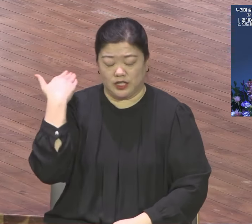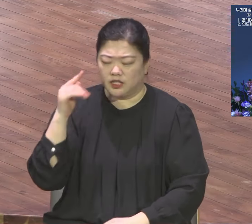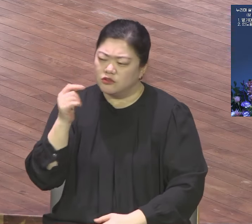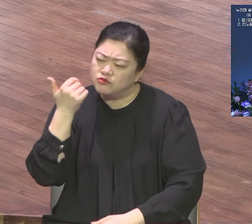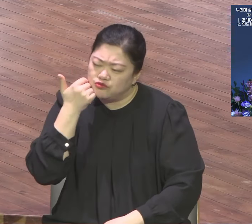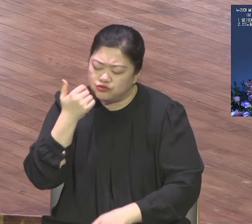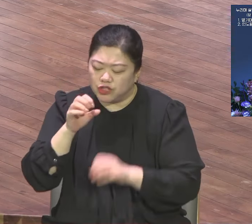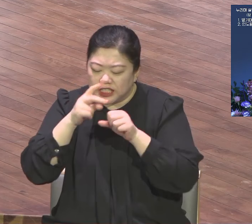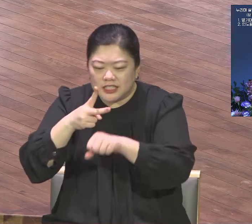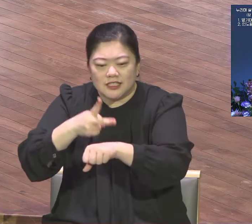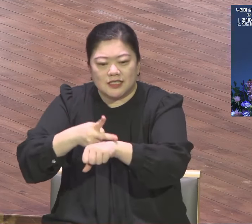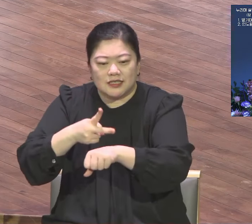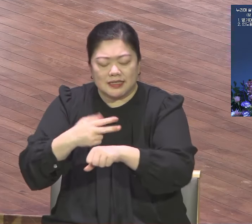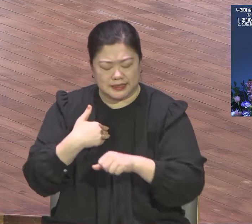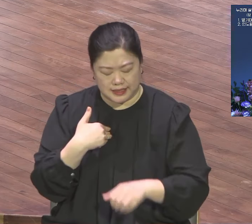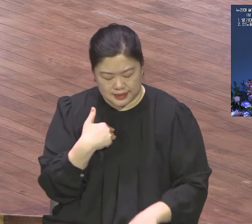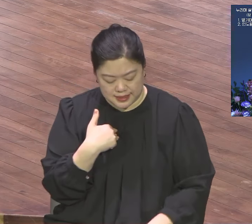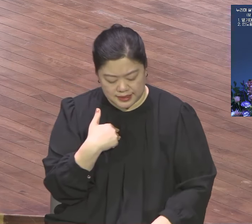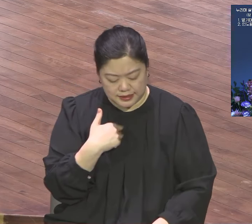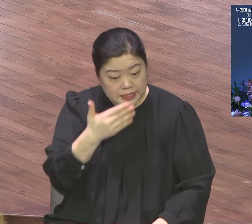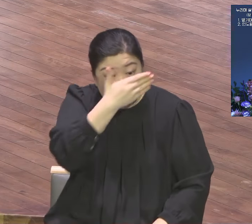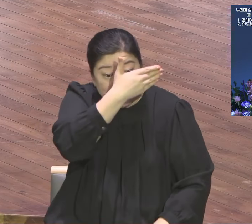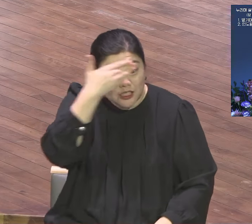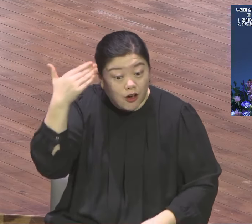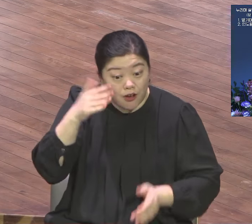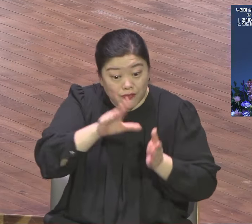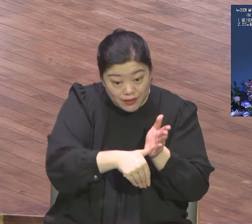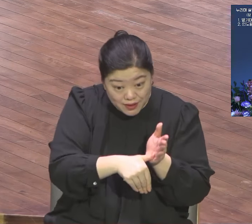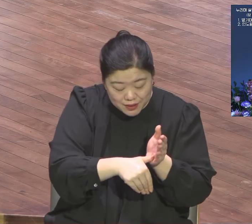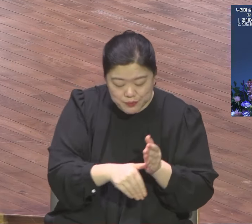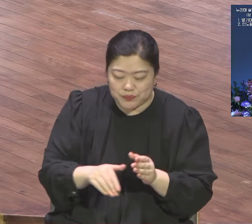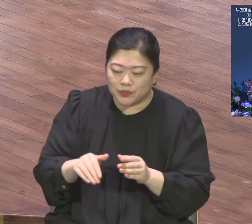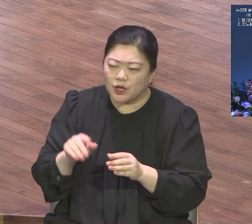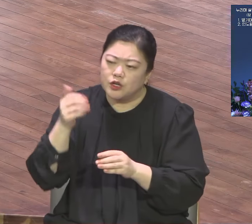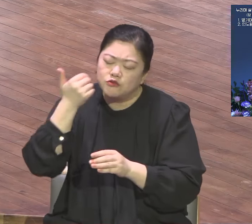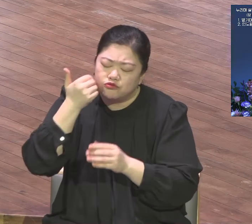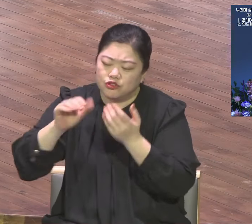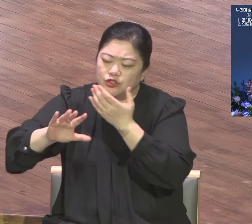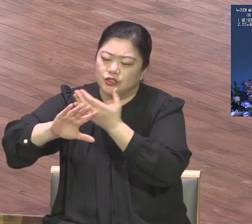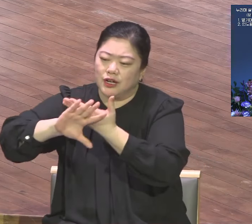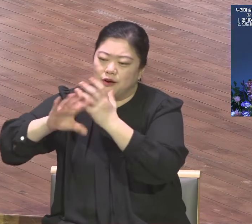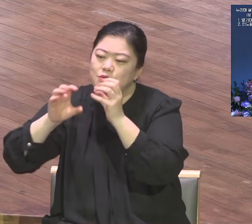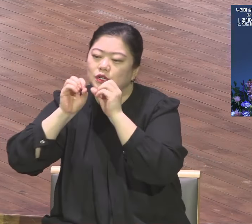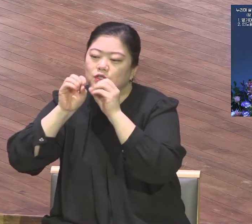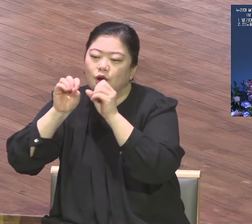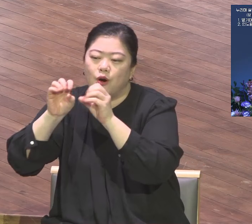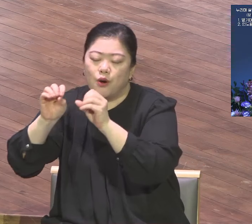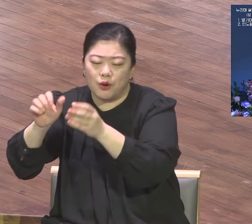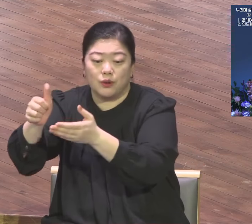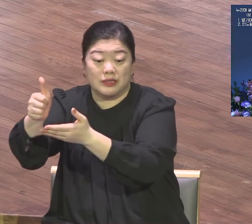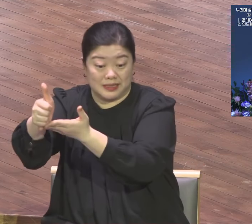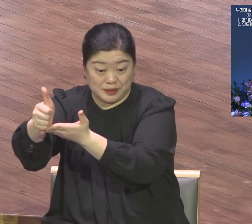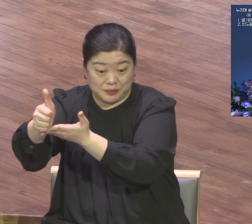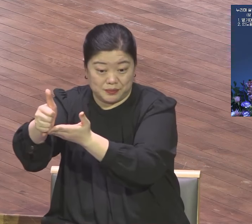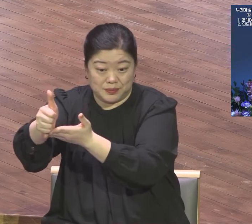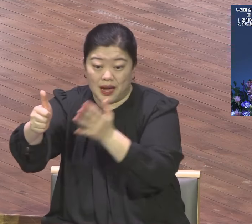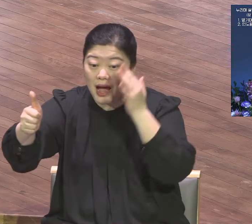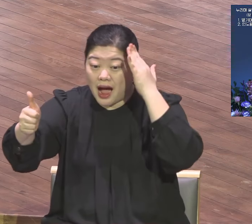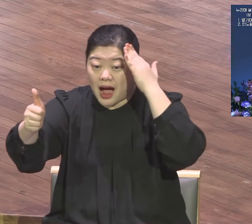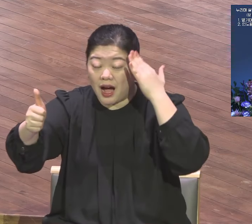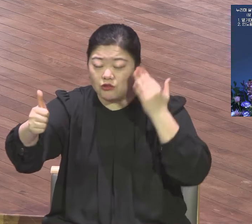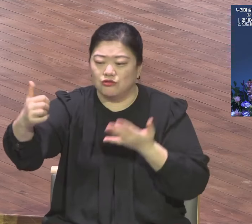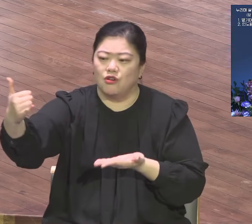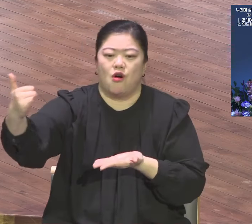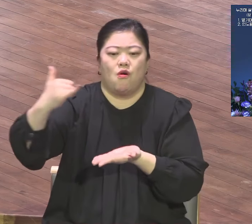제가 재정위원장 하는데 뭐 이렇게 계획이 없는 거예요. 예산에 없는